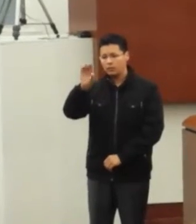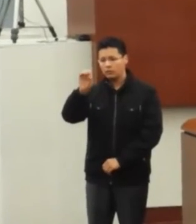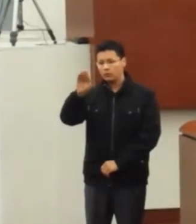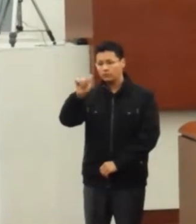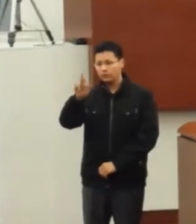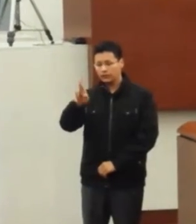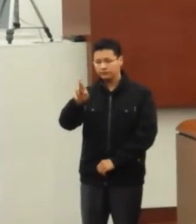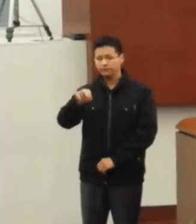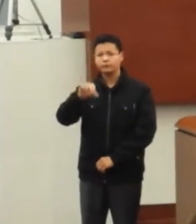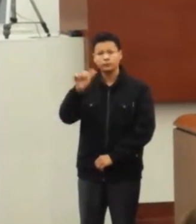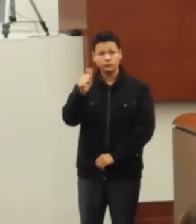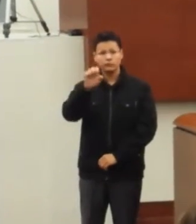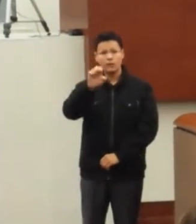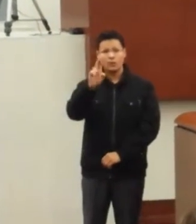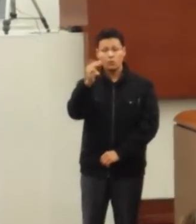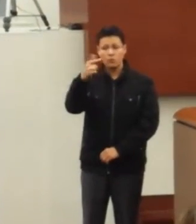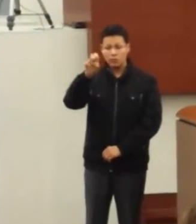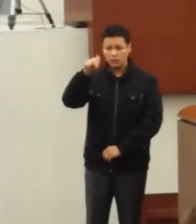ok